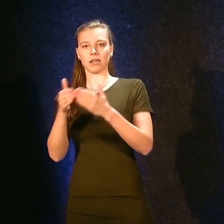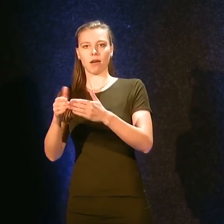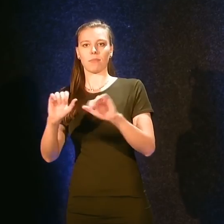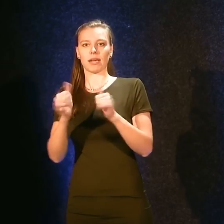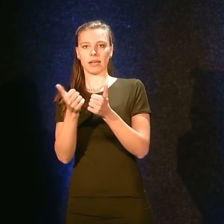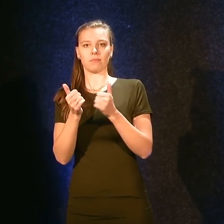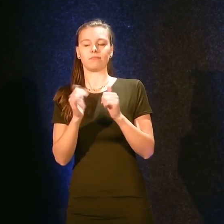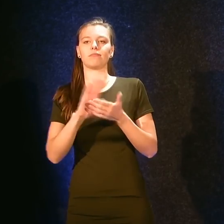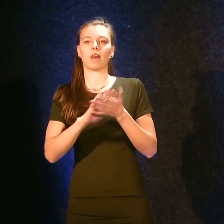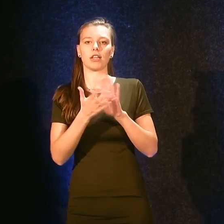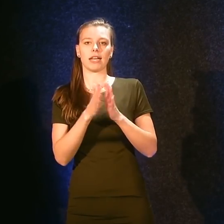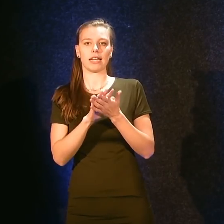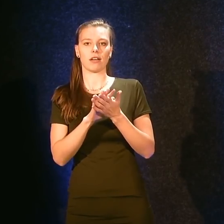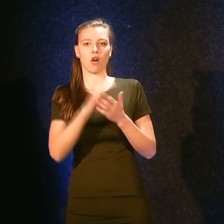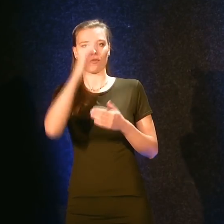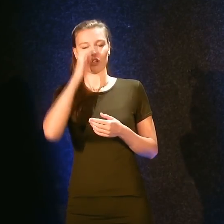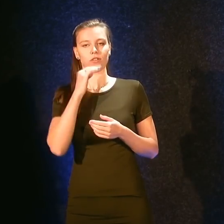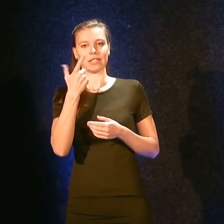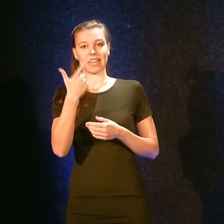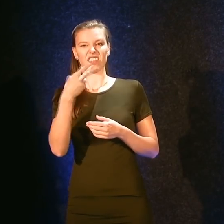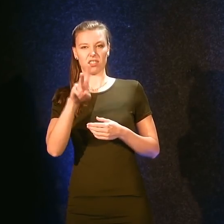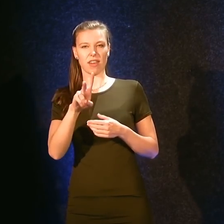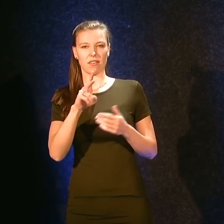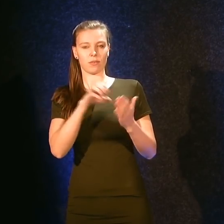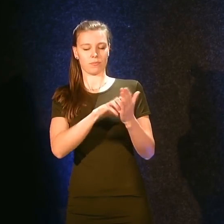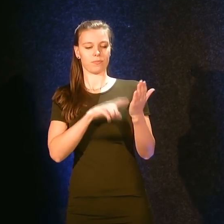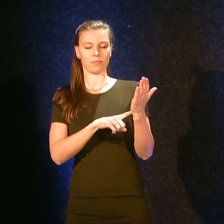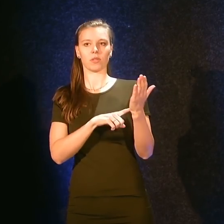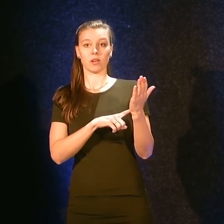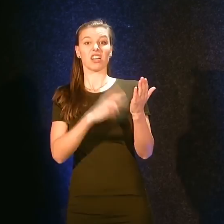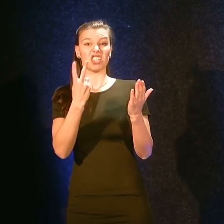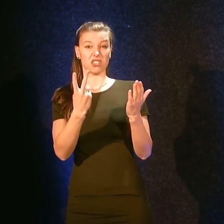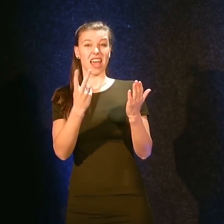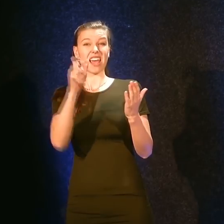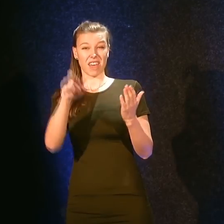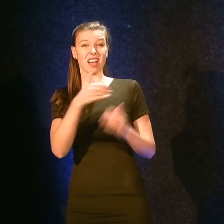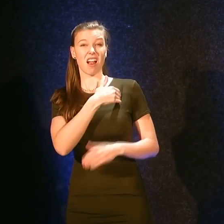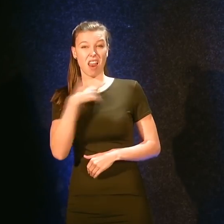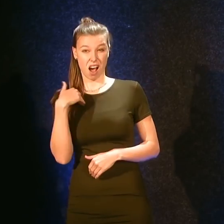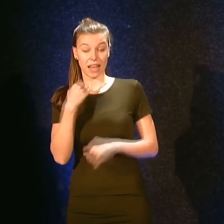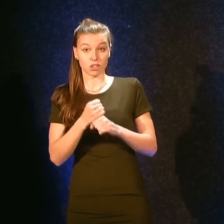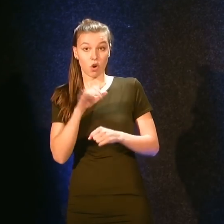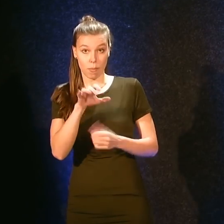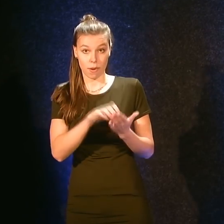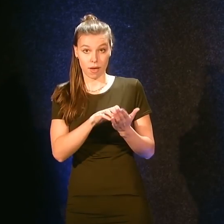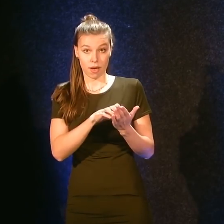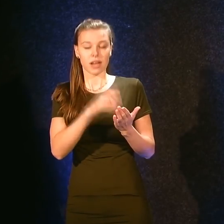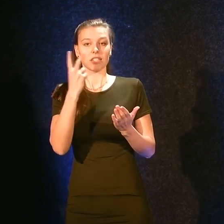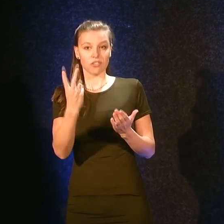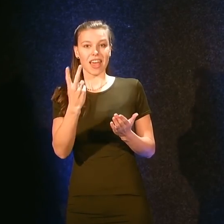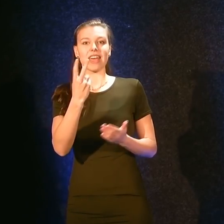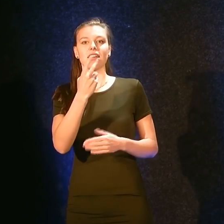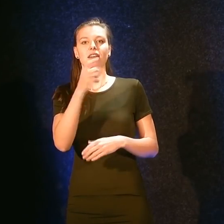het 2 weken lang, zo staat het er echt, 2 weken lang donker was. Zelfs geen zon, maan en